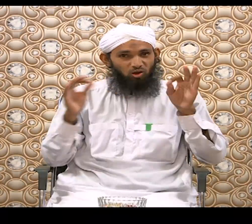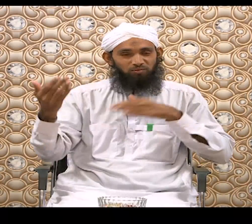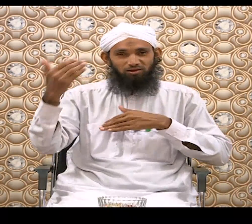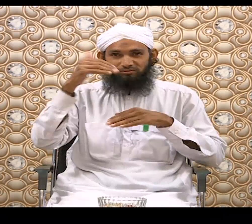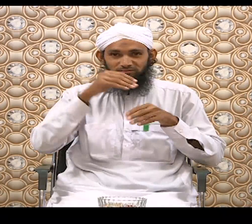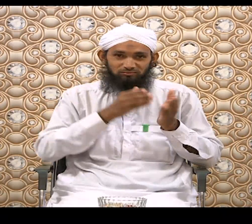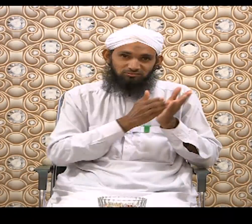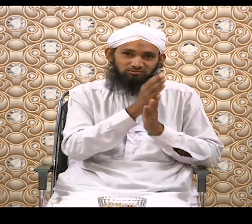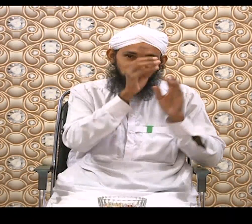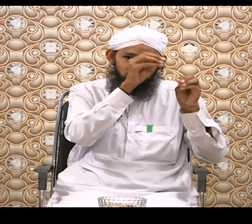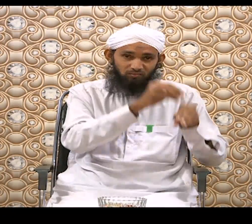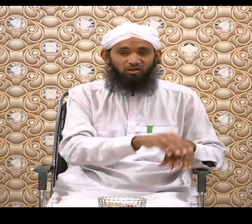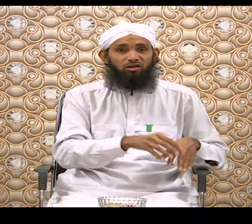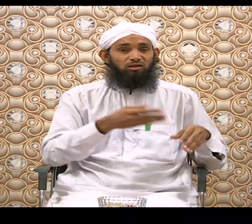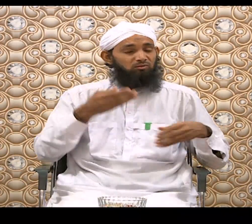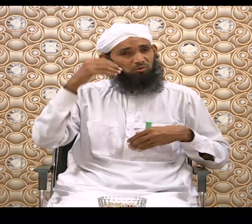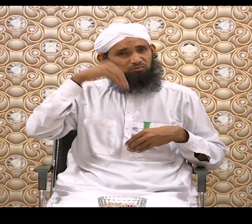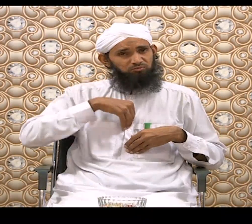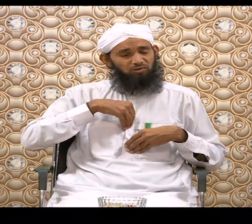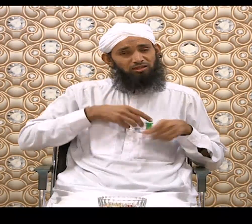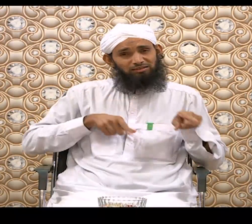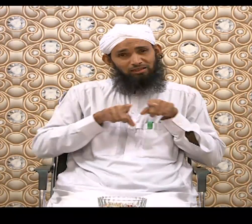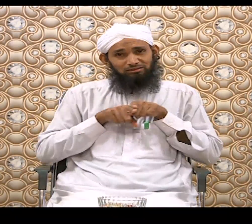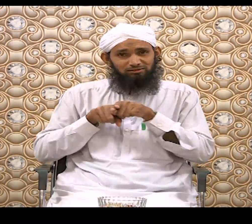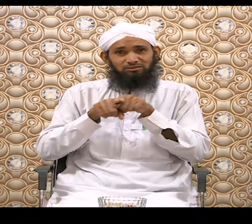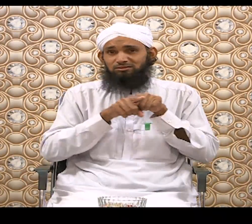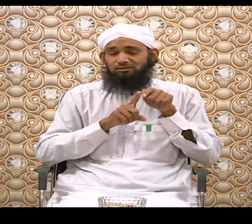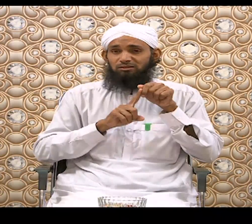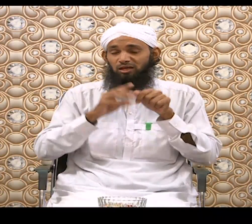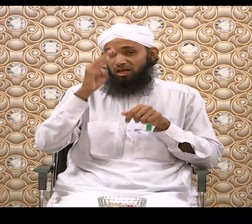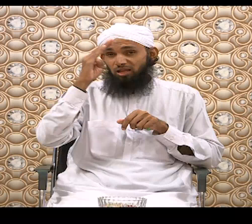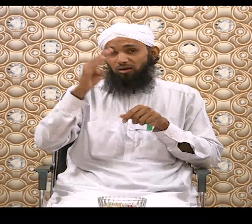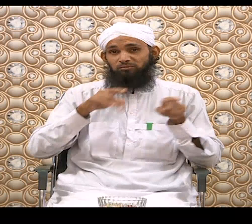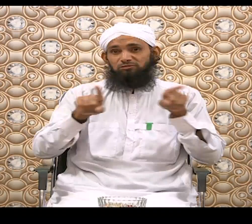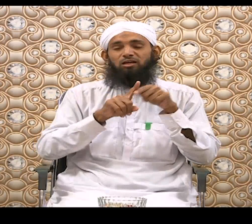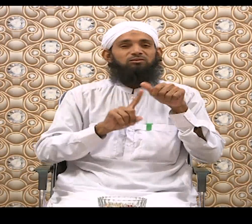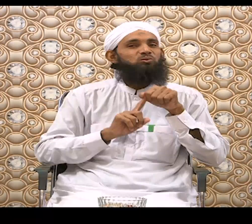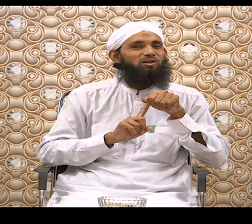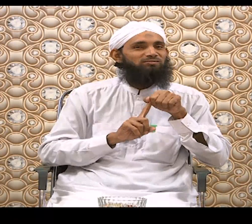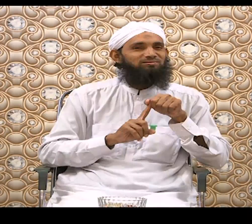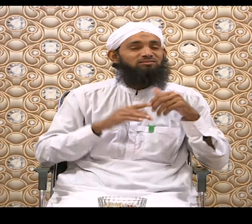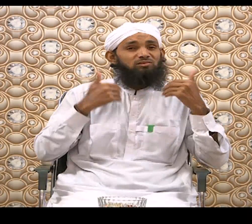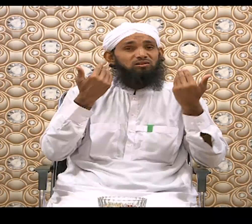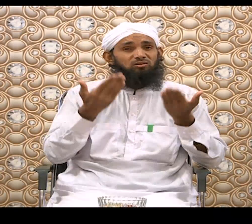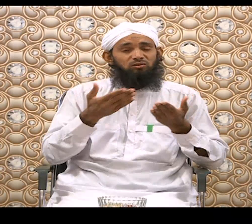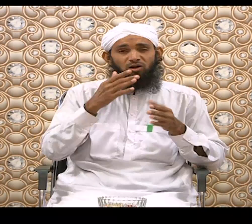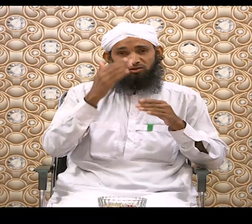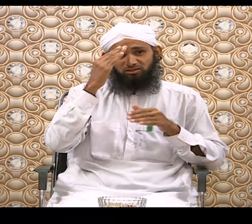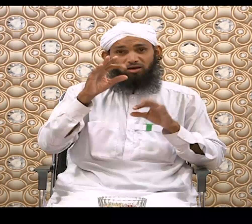وہ وسیعت تمہارے ساتھ ایسے آلے کی طرح ہو جس کی علم کو ضرورت ہوتی ہے اور وہ علم کو مزین کرے